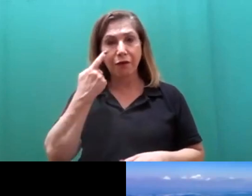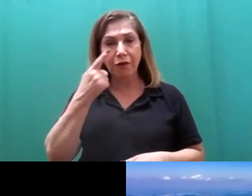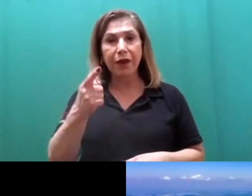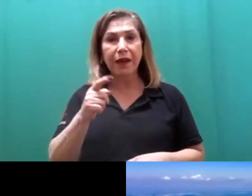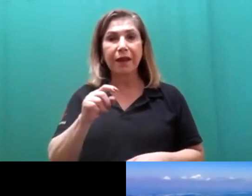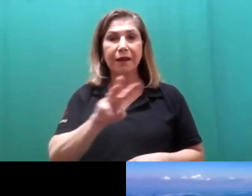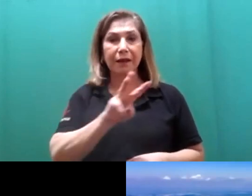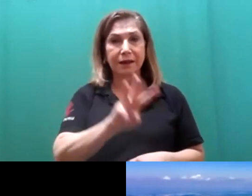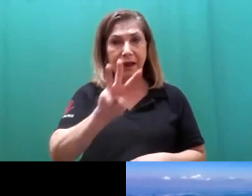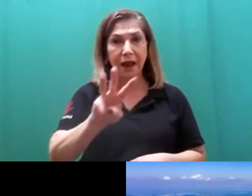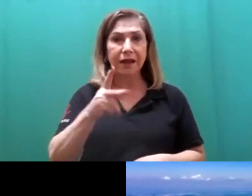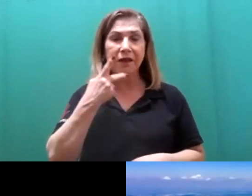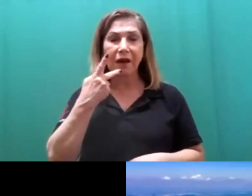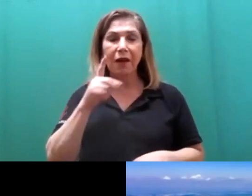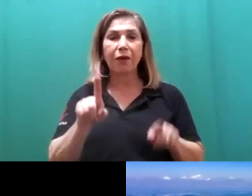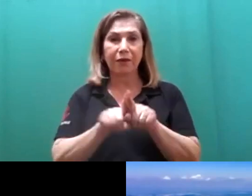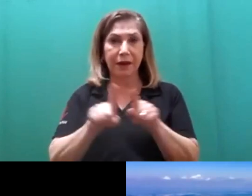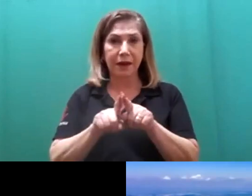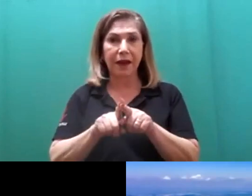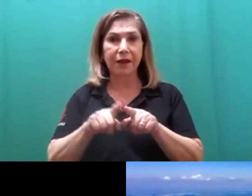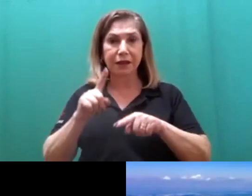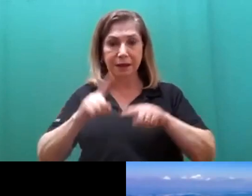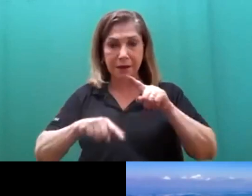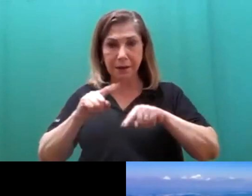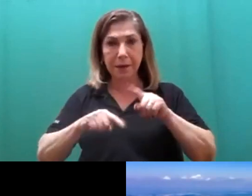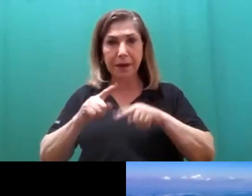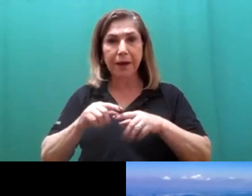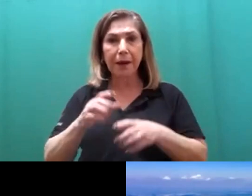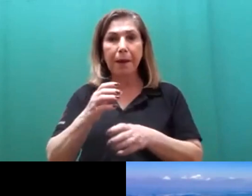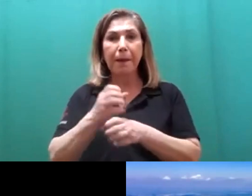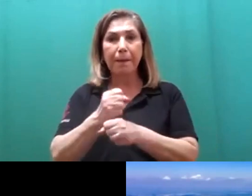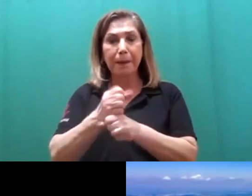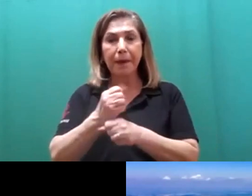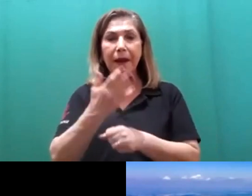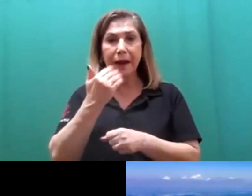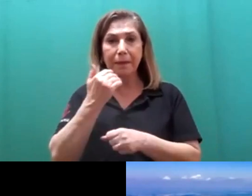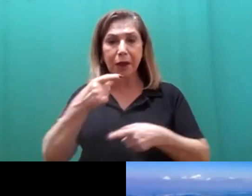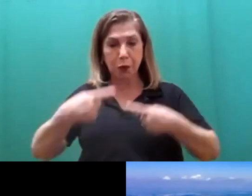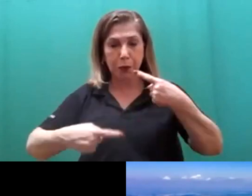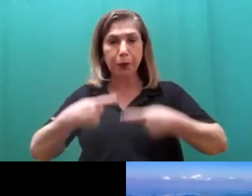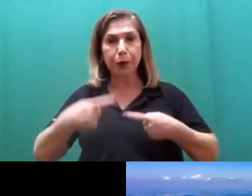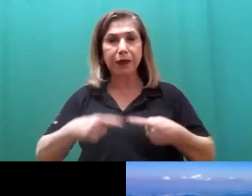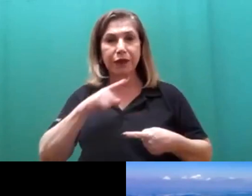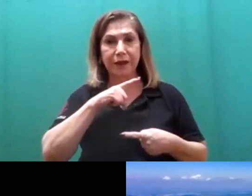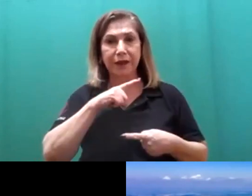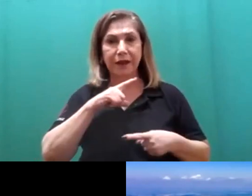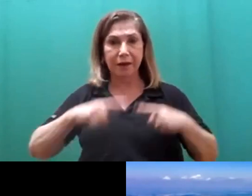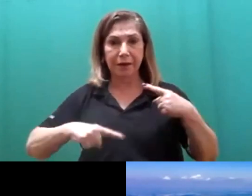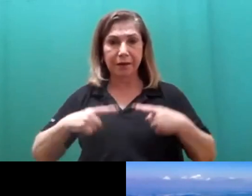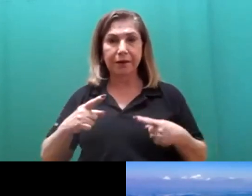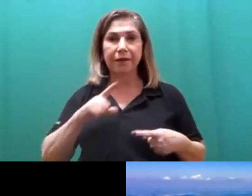alguém comentando, né, sobre esse equipamento, né, dos bancos de alimentos, também foi uma política que